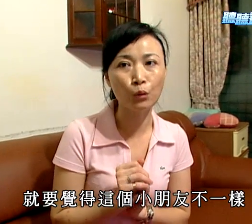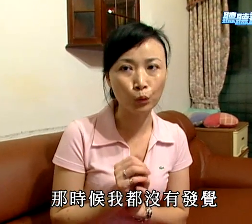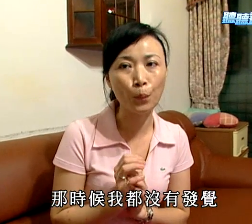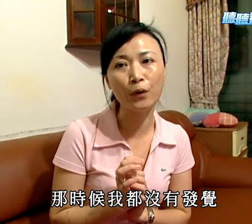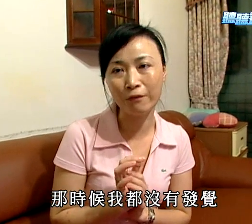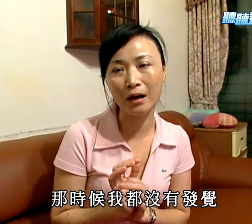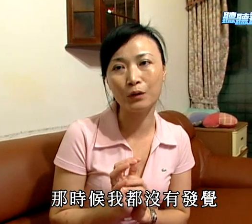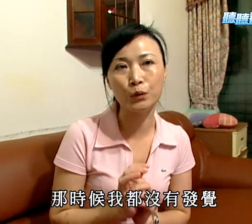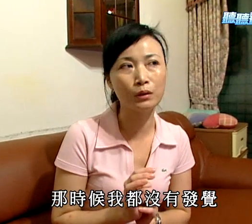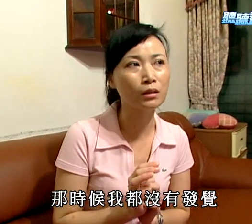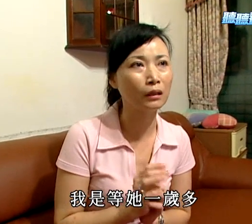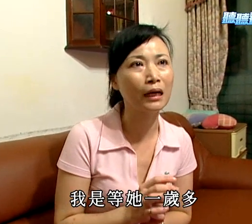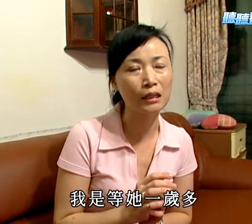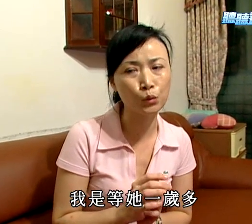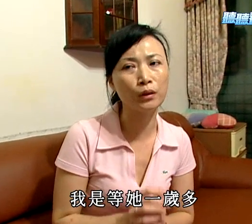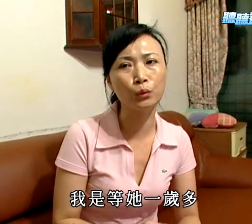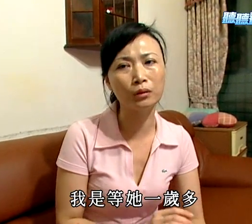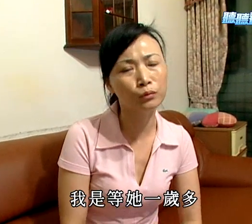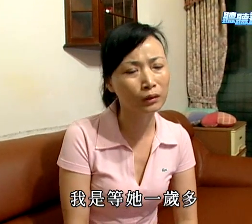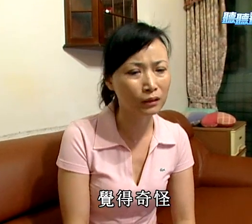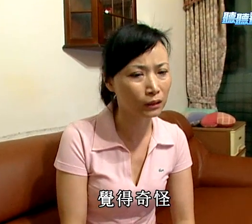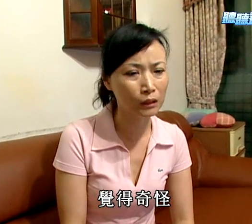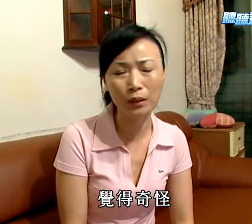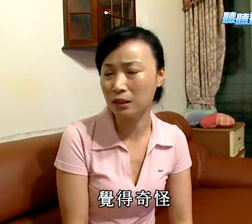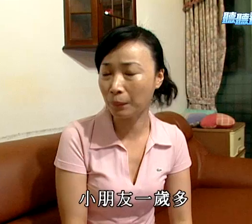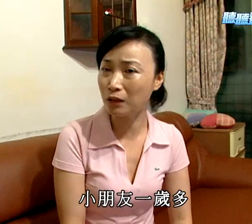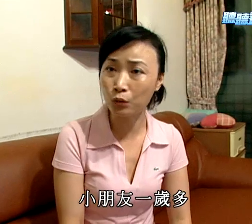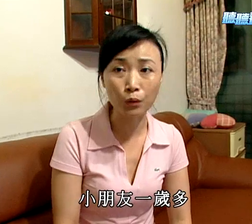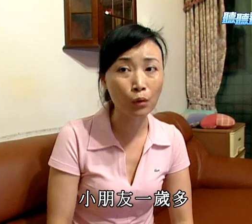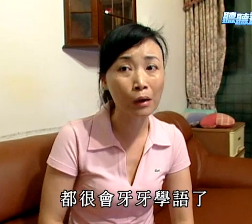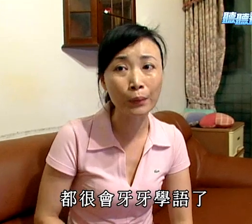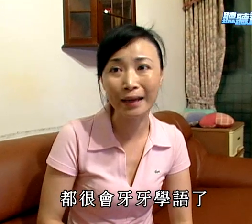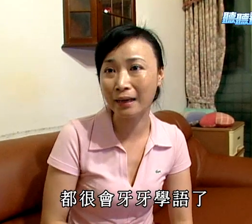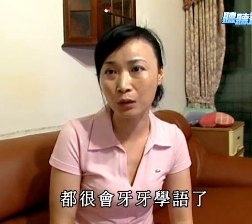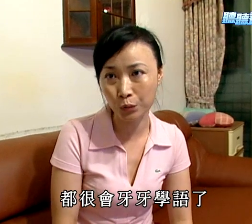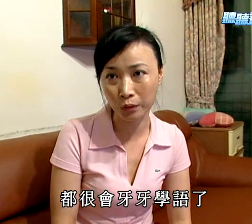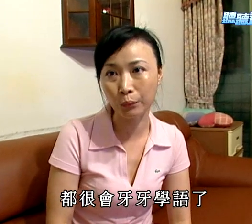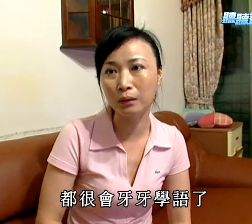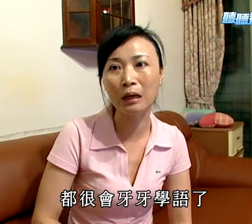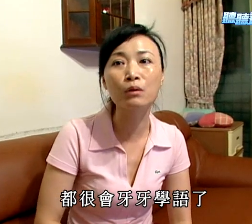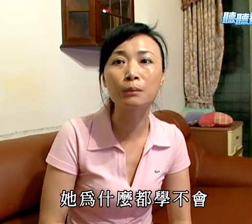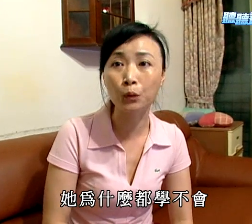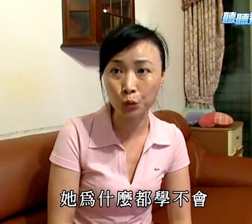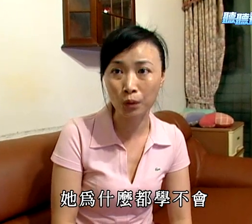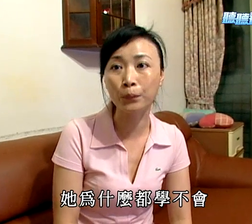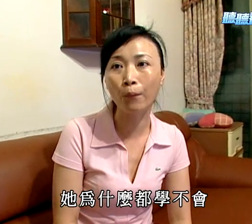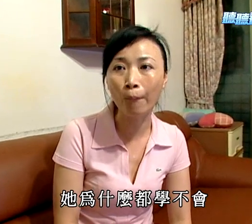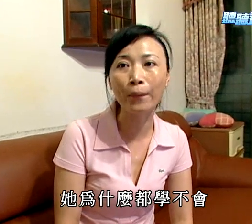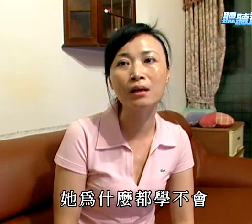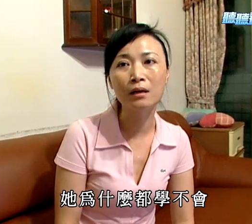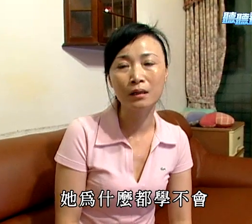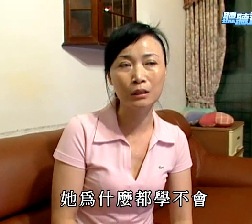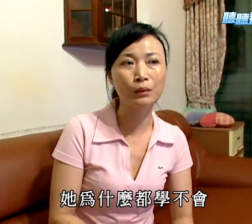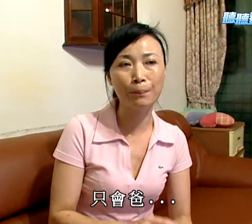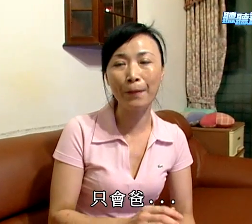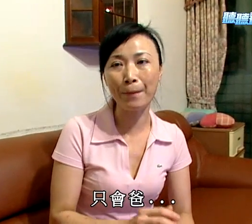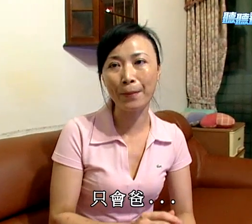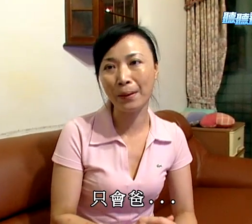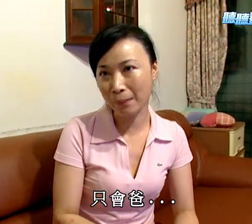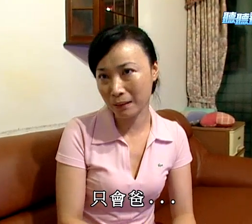都没有发觉，而是等他1岁多，我觉得奇怪，小朋友1岁多都很会牙牙学语的，他为什么都学不会，只会爸爸爸爸爸这